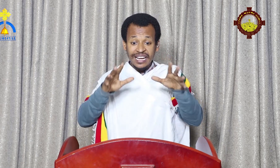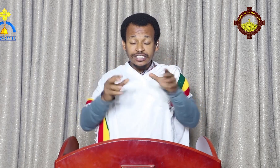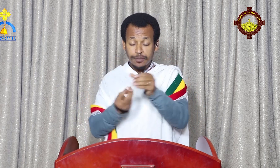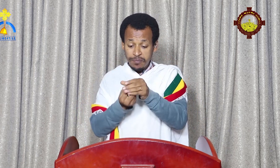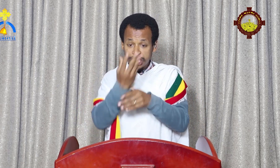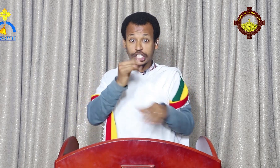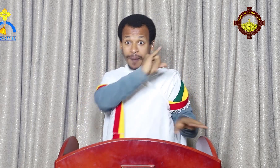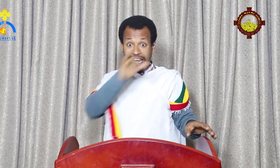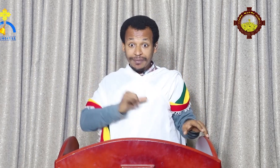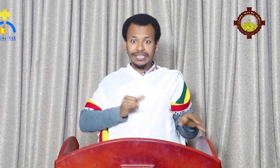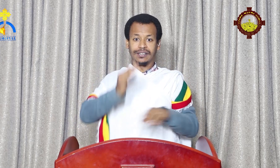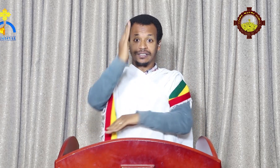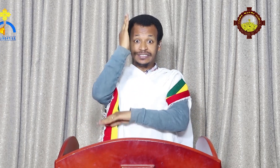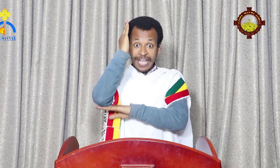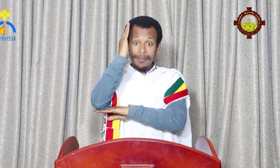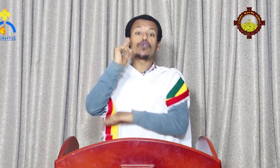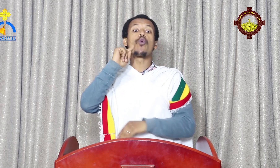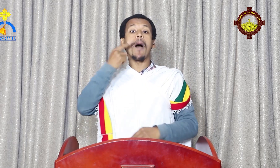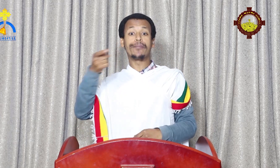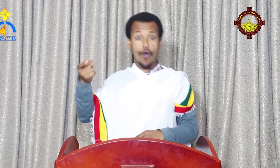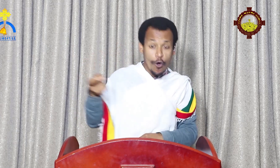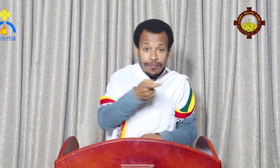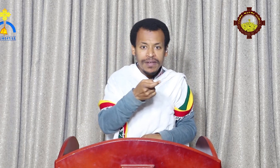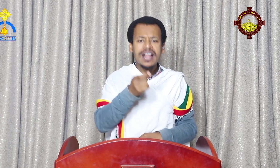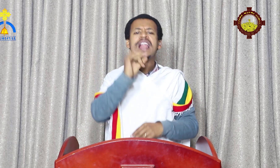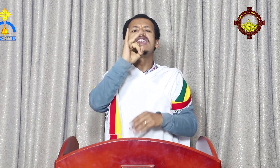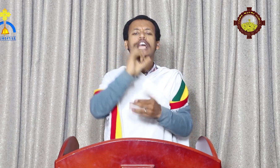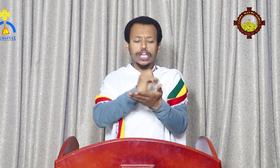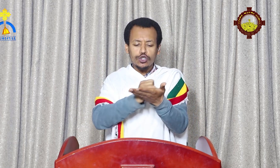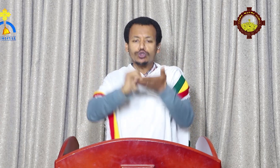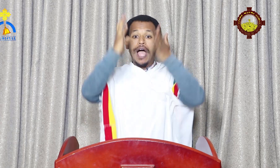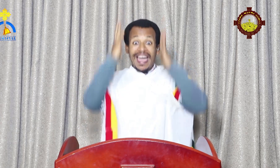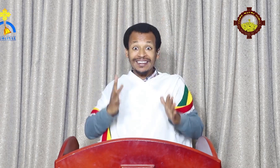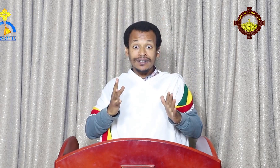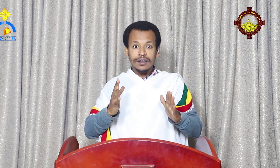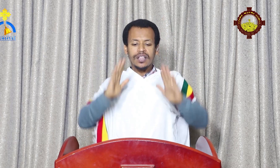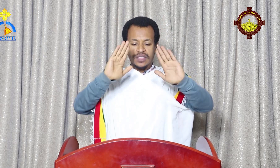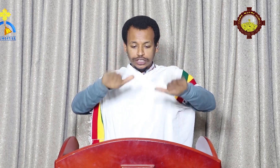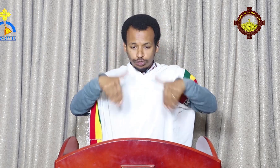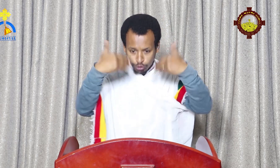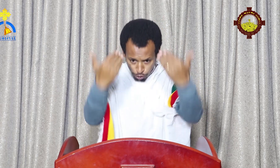የበረከት ምንጭ ባለቤት እግዚአብሔር እንኳ ቢሆንም ለቅዱሳን